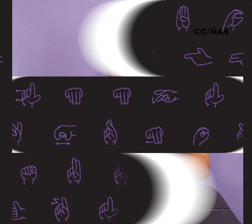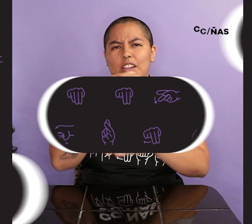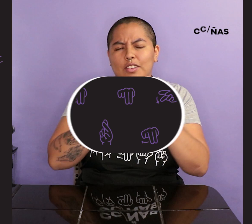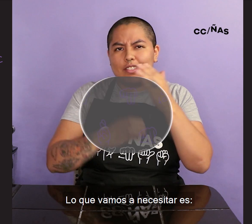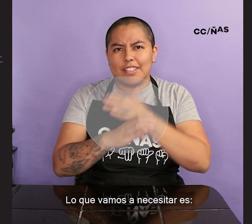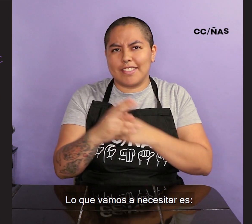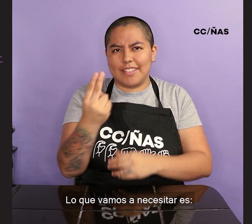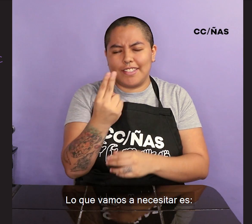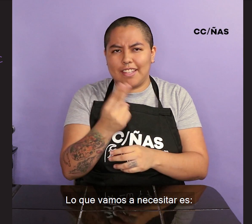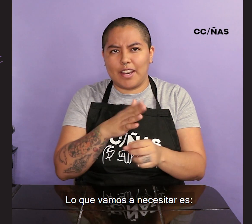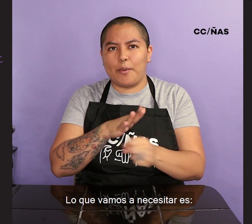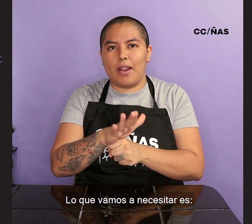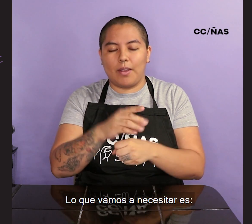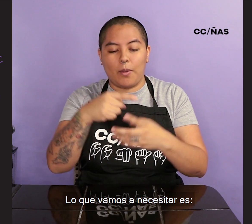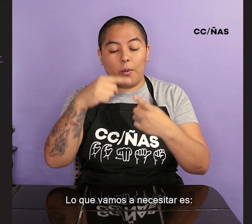Lo que vamos a necesitar es